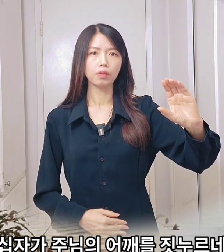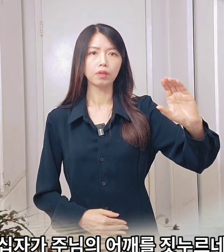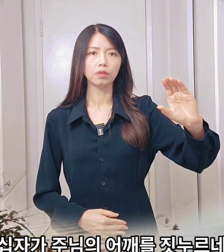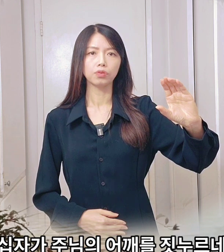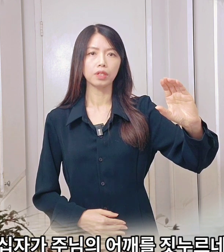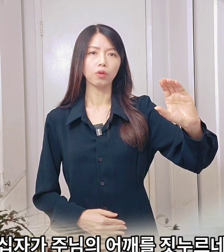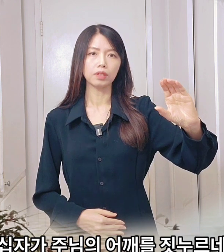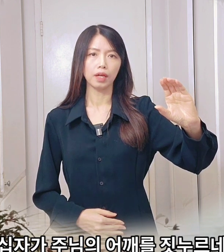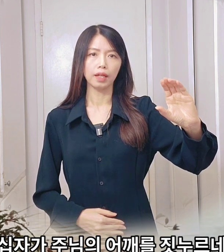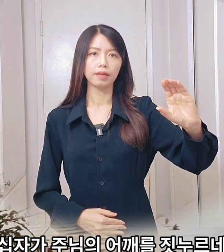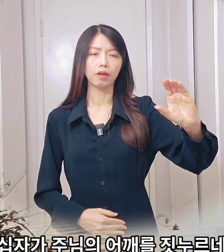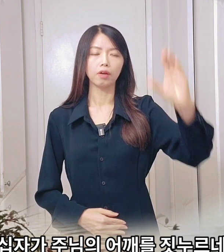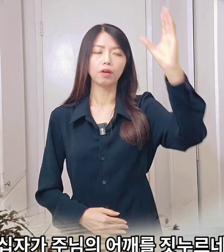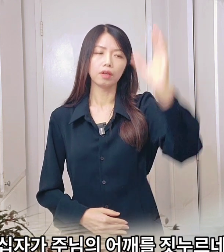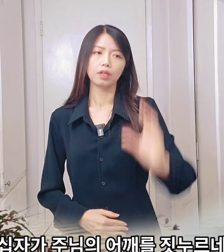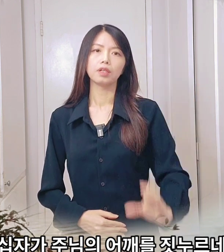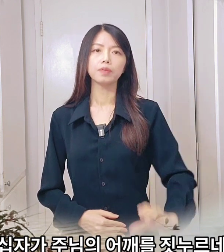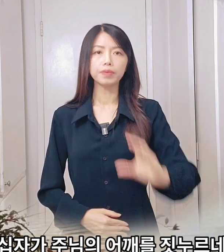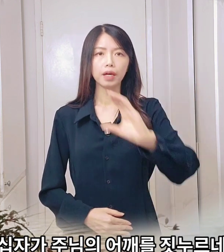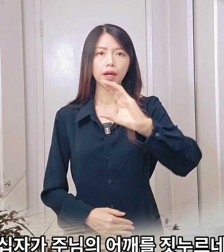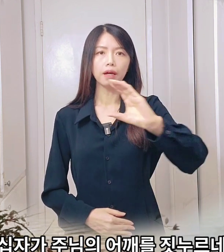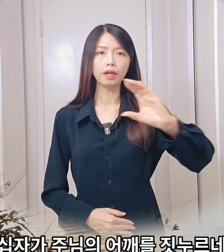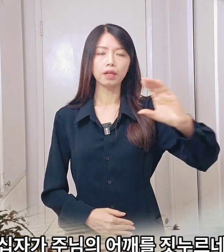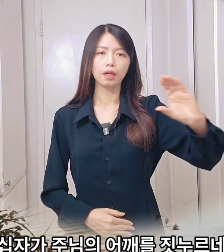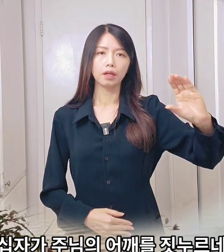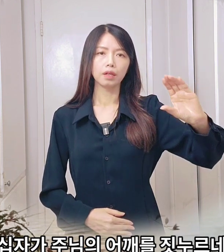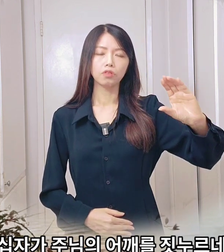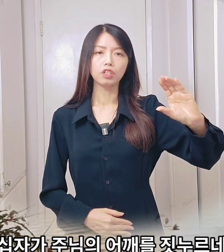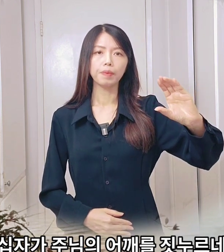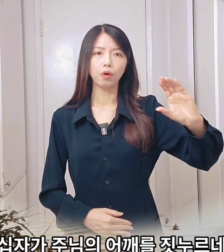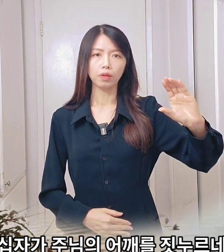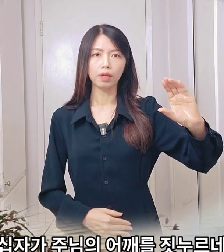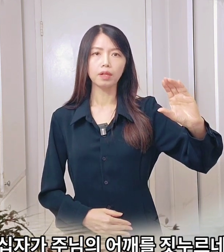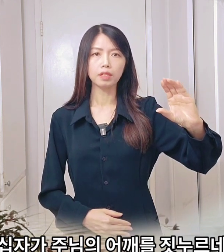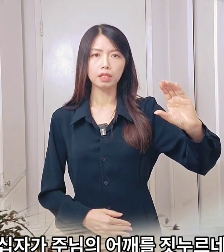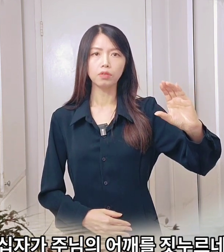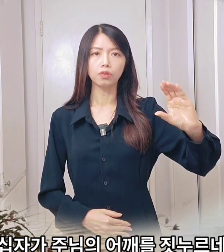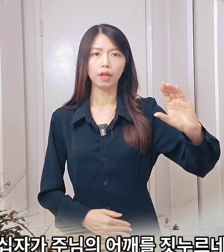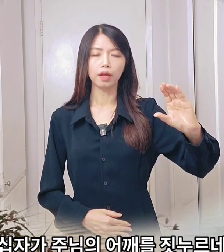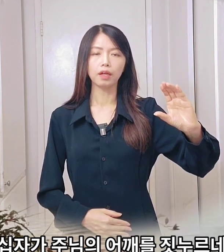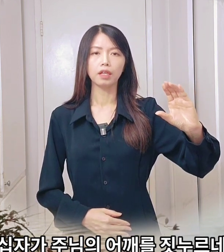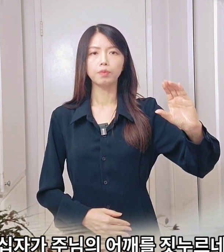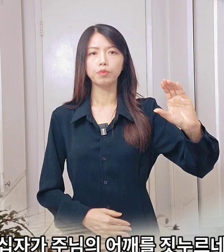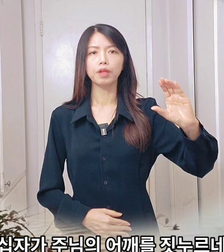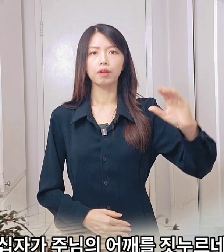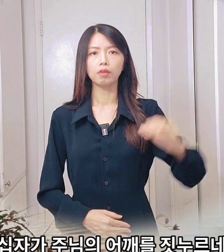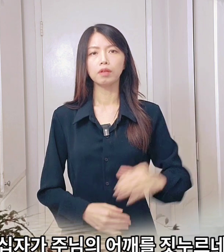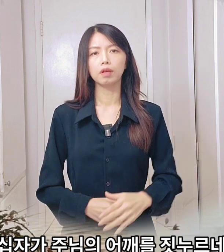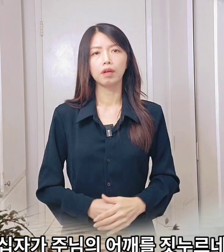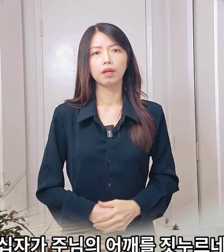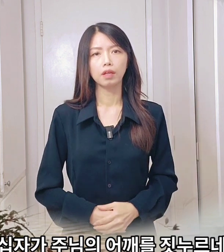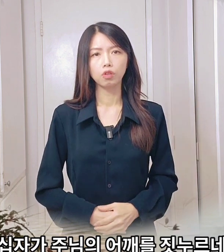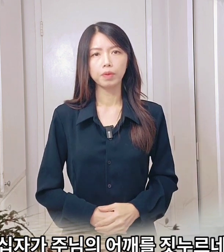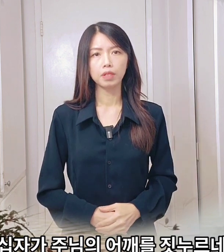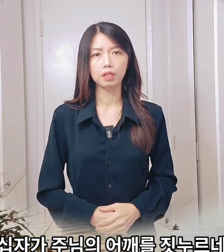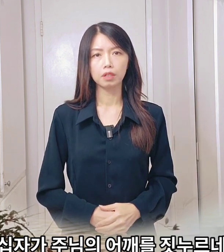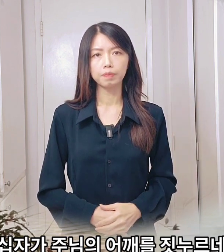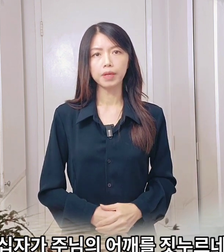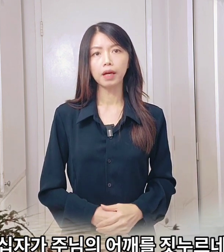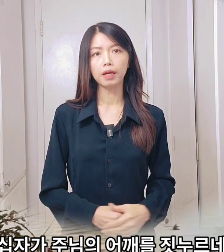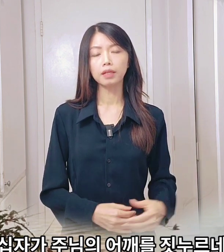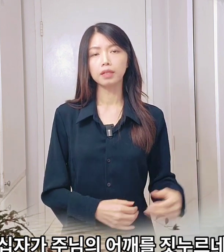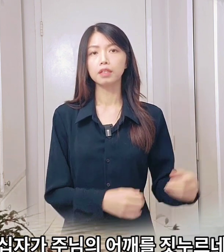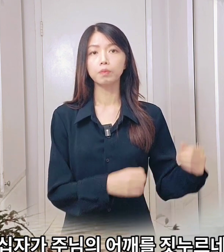뜻의 수어는 굳이 넣지 않았어요. 십자가 주님의 어깨를 짓누르네. 이 부분에서는 예수님이